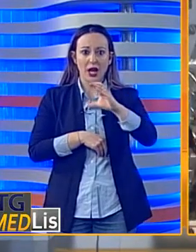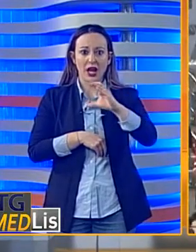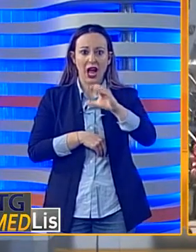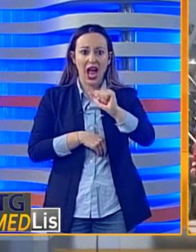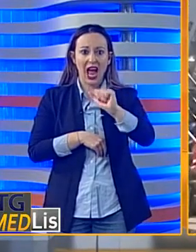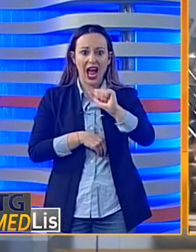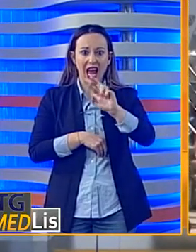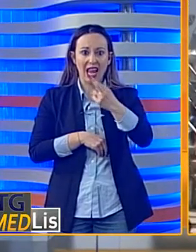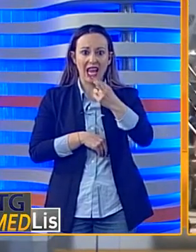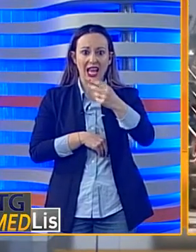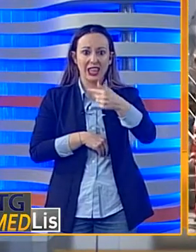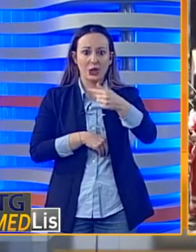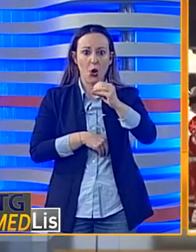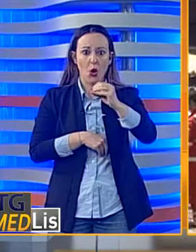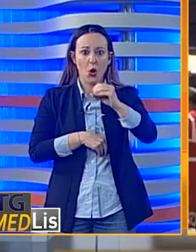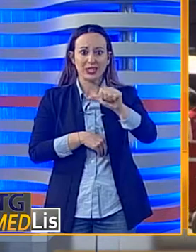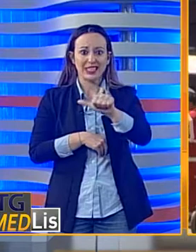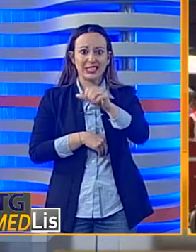Difesa del Senato.